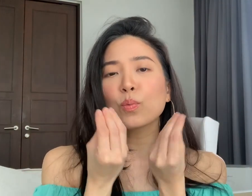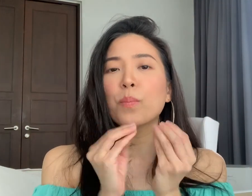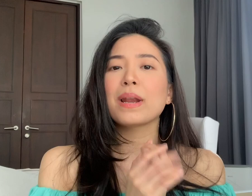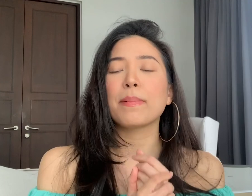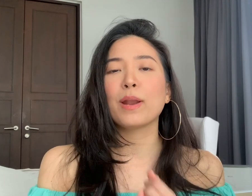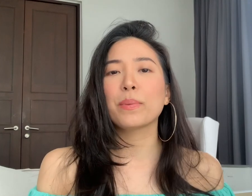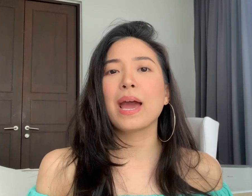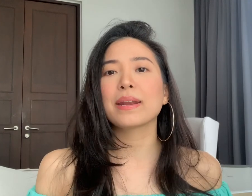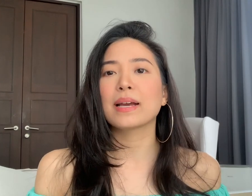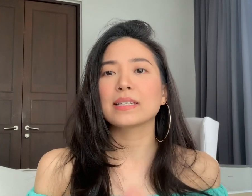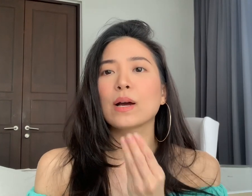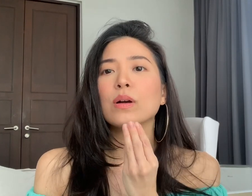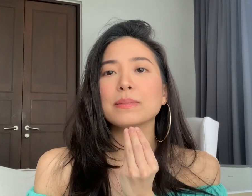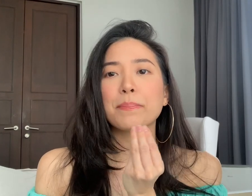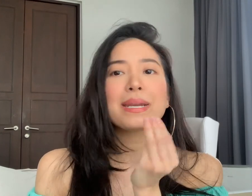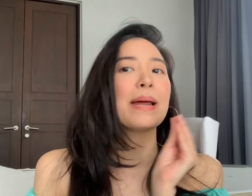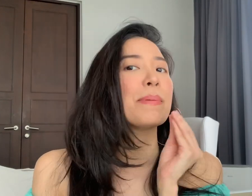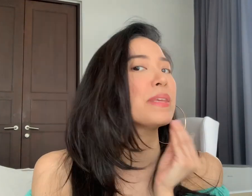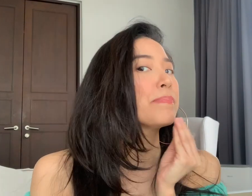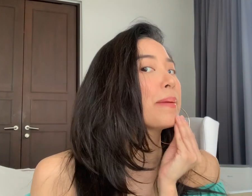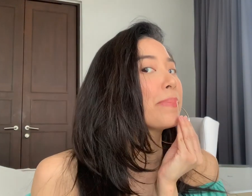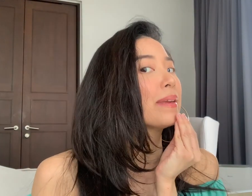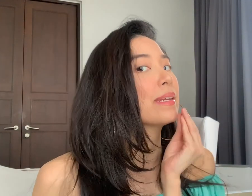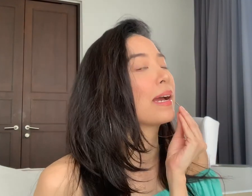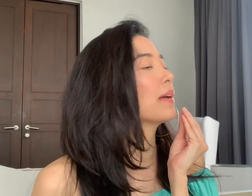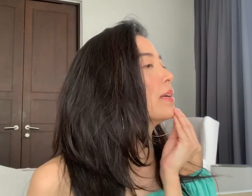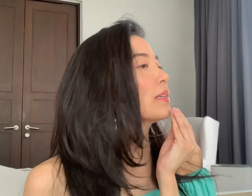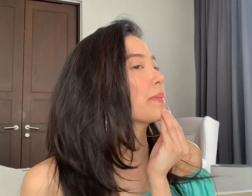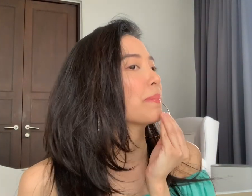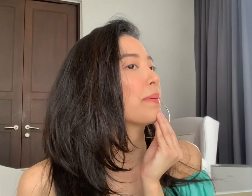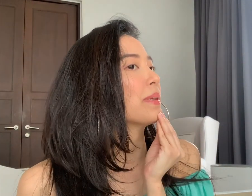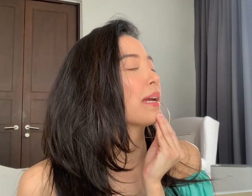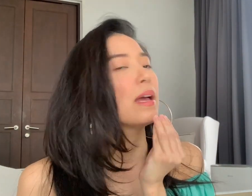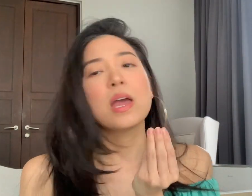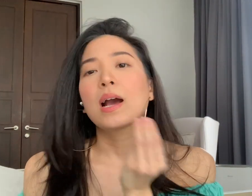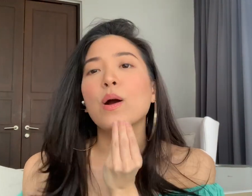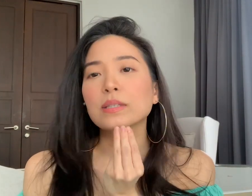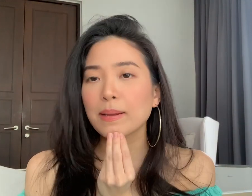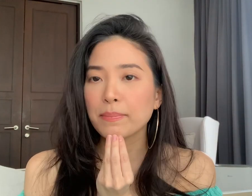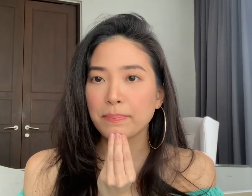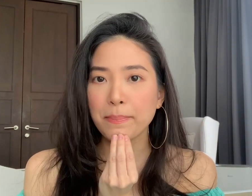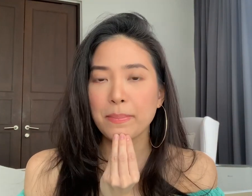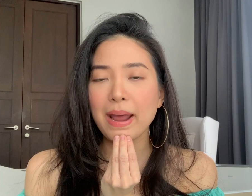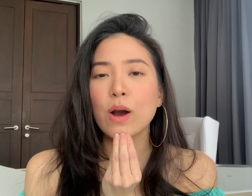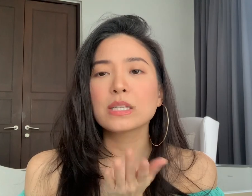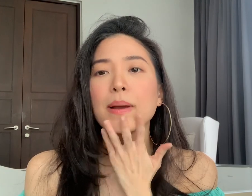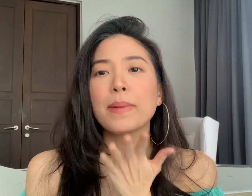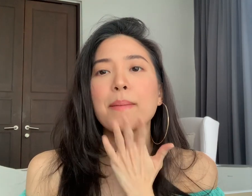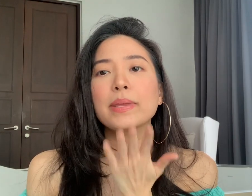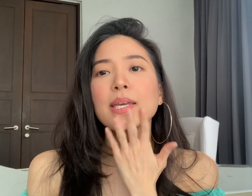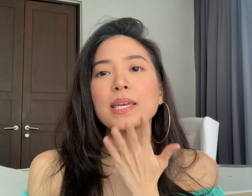างน